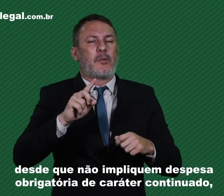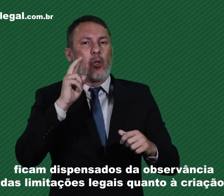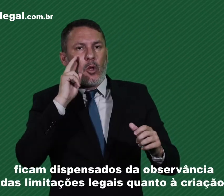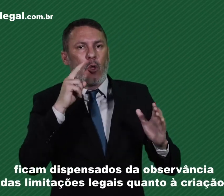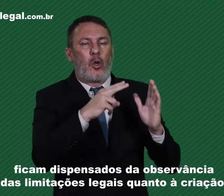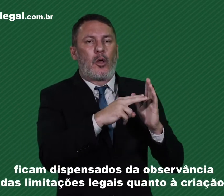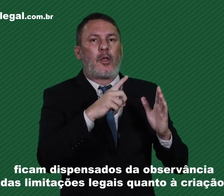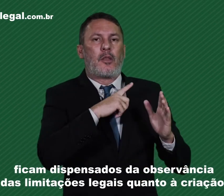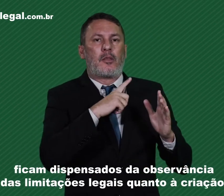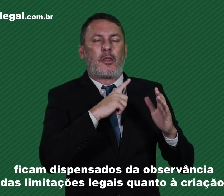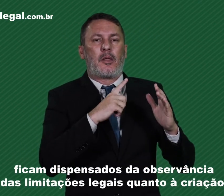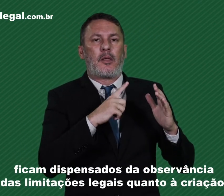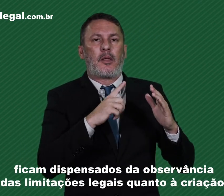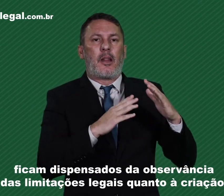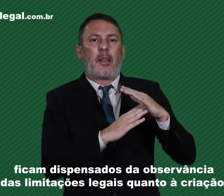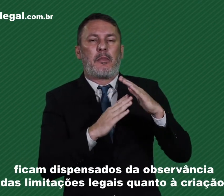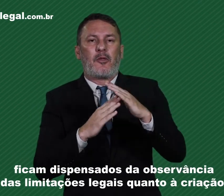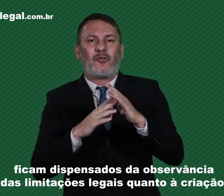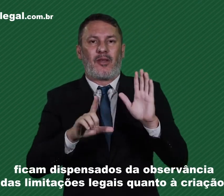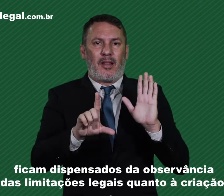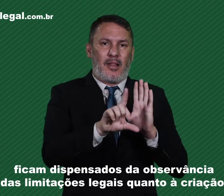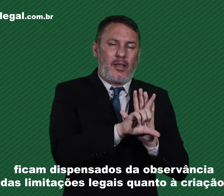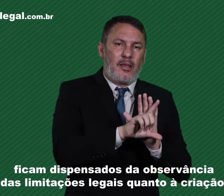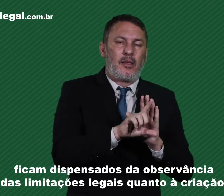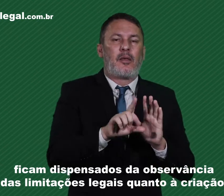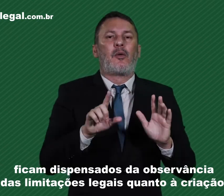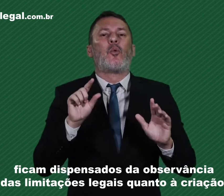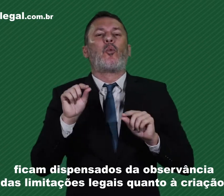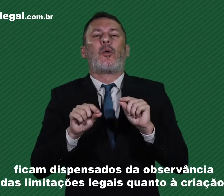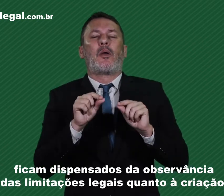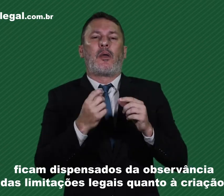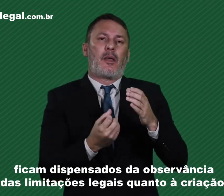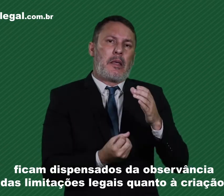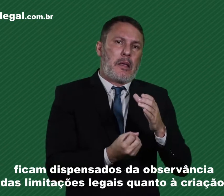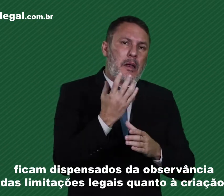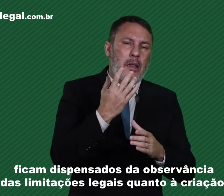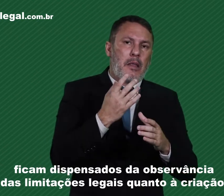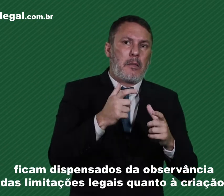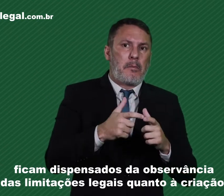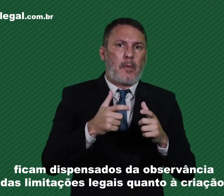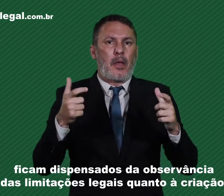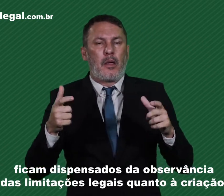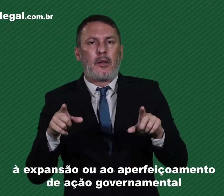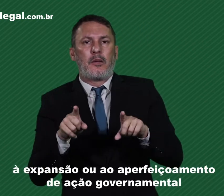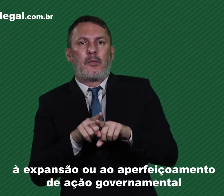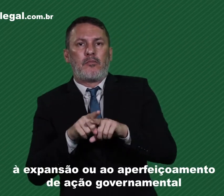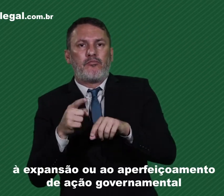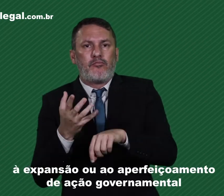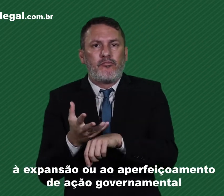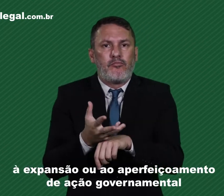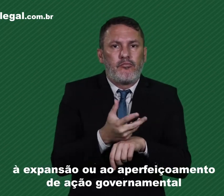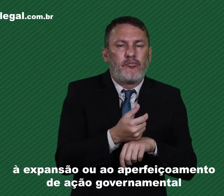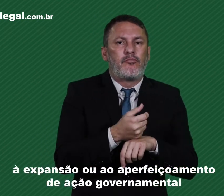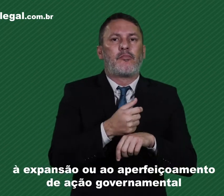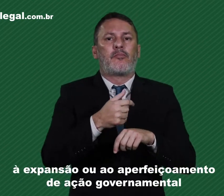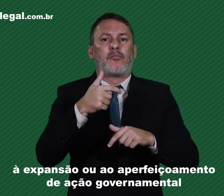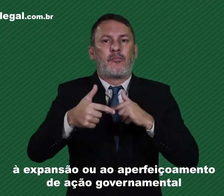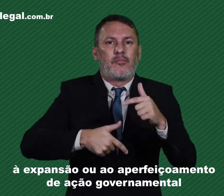ficam dispensados da observância das limitações legais quanto à criação com a expansão ou